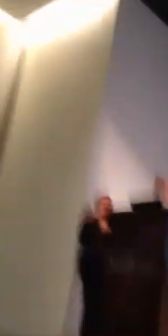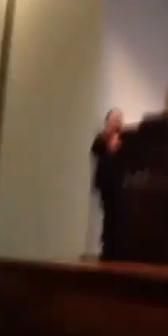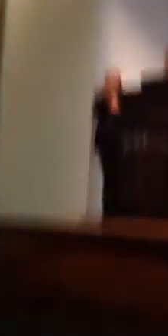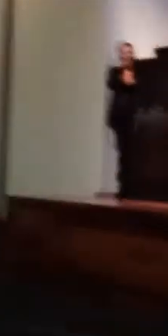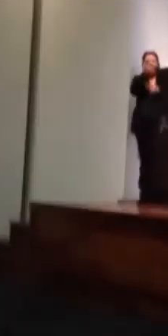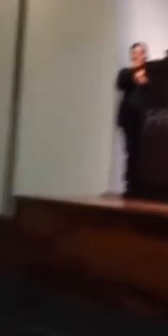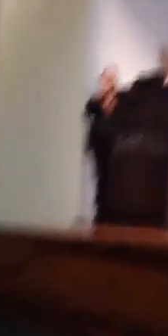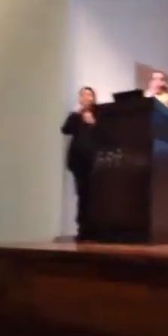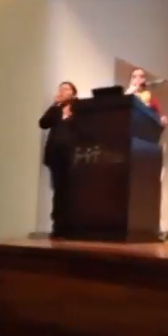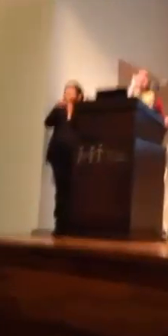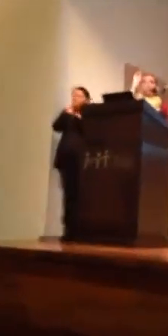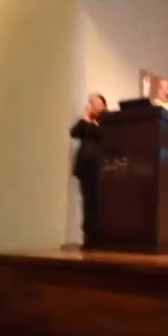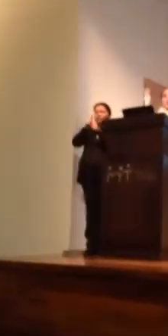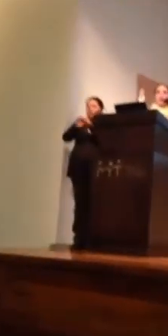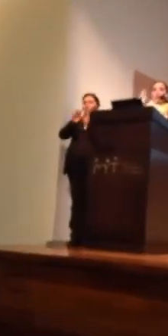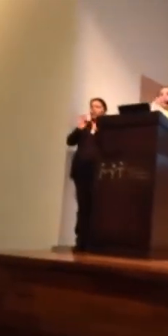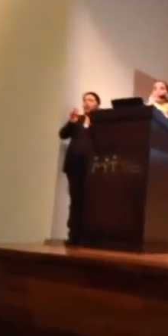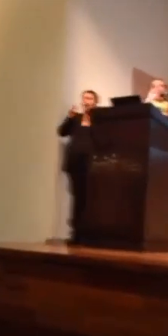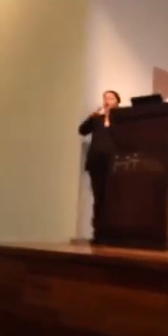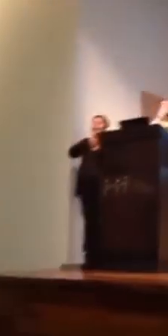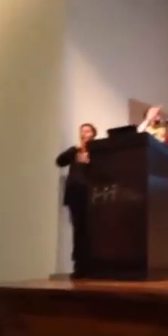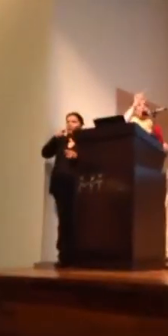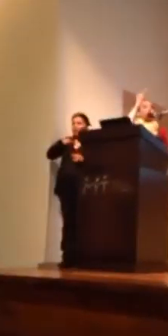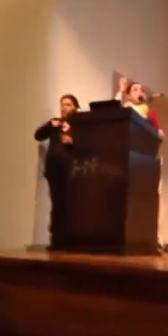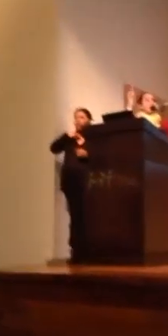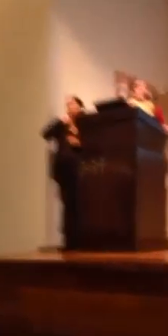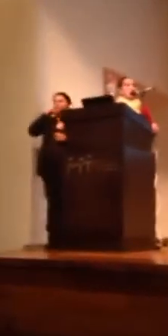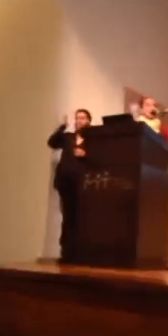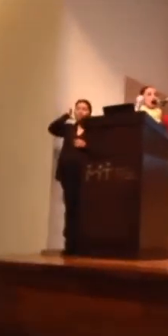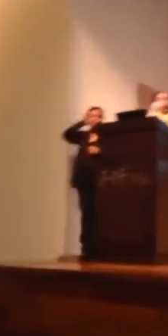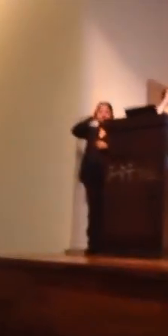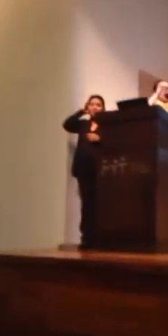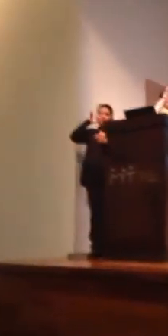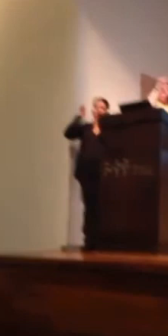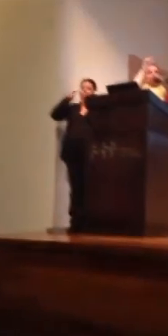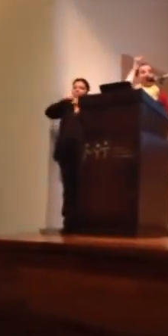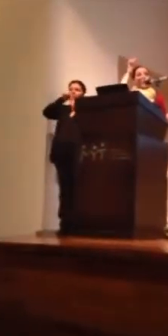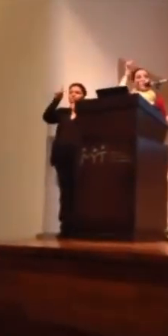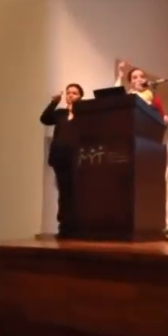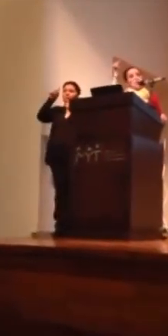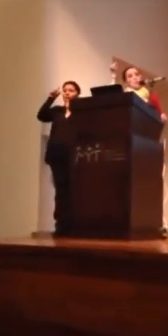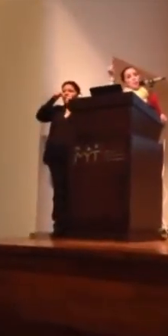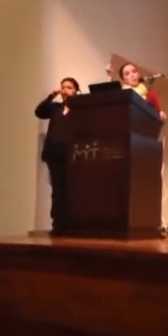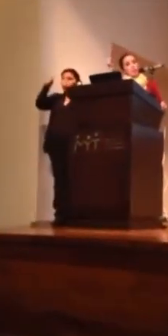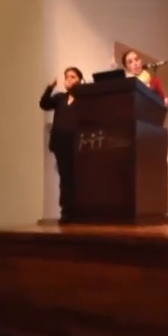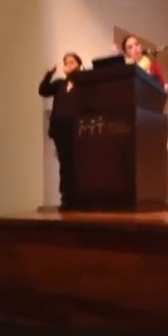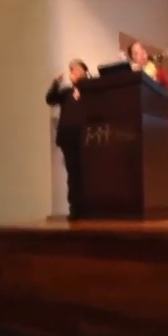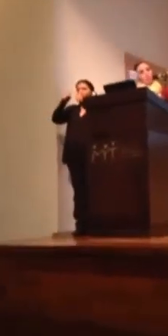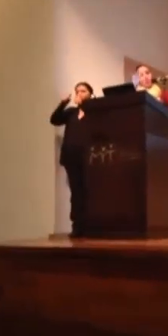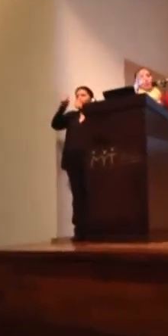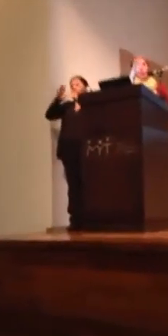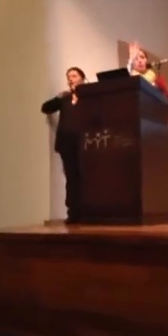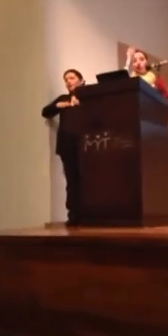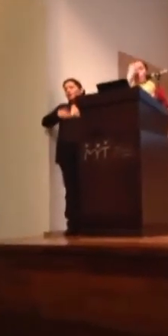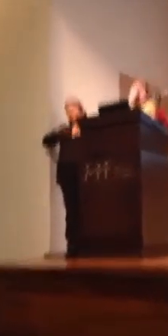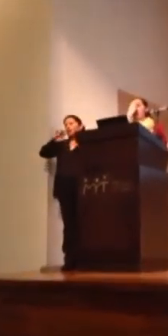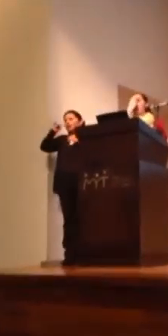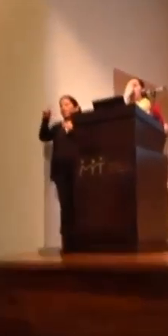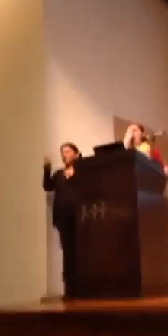Porque es normal. Nuestro cerebro entra como en un círculo de atención, luego como un descanso, o